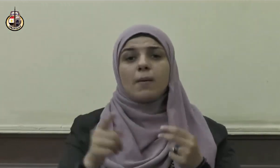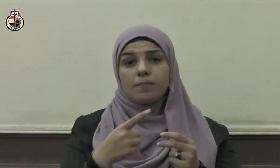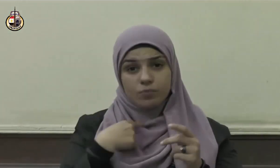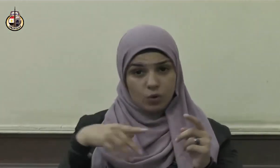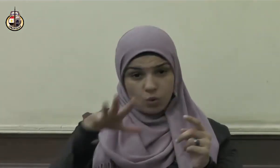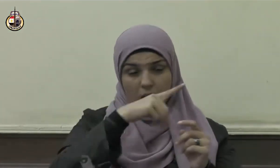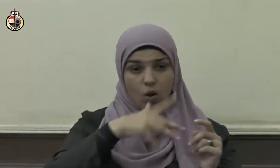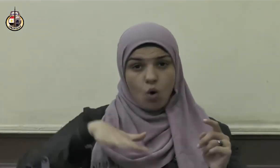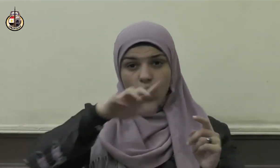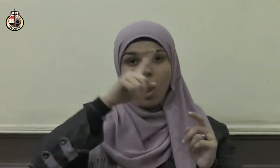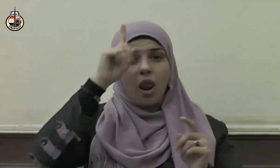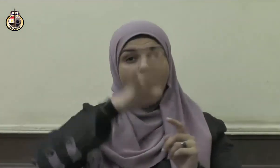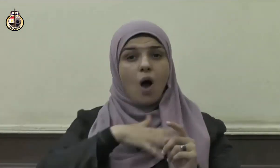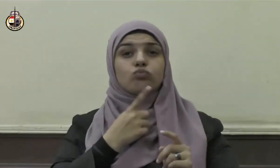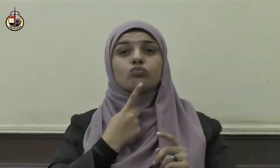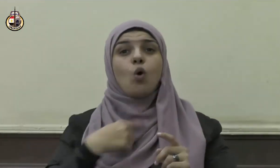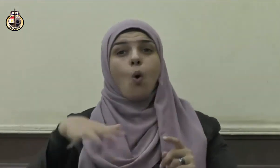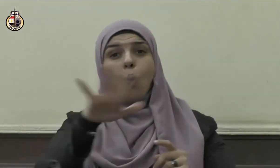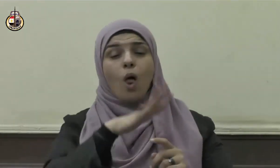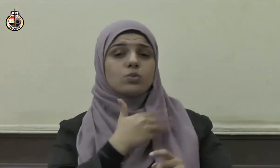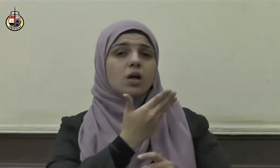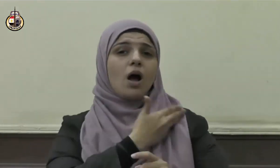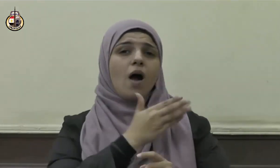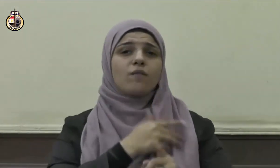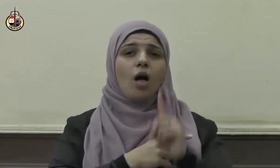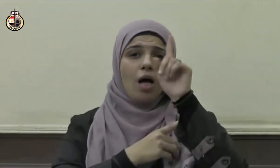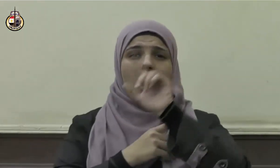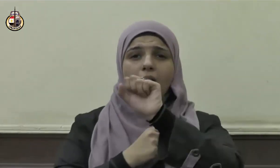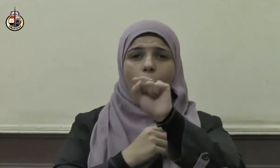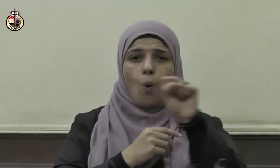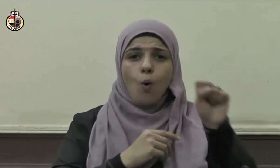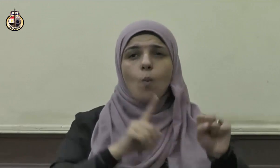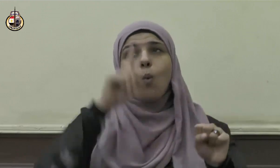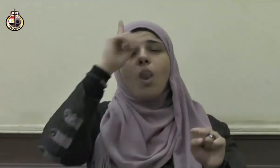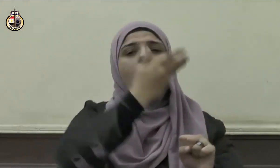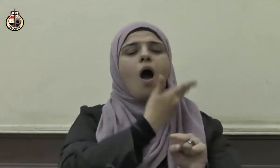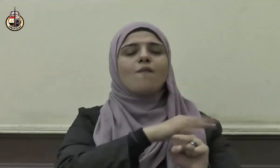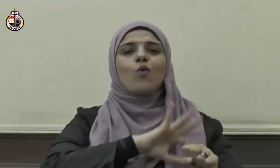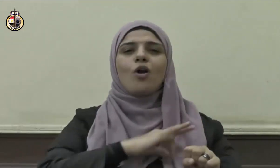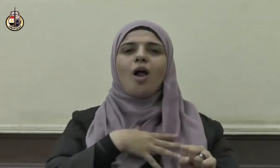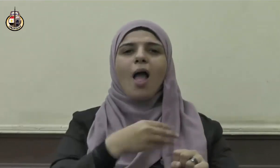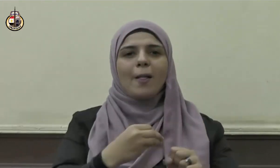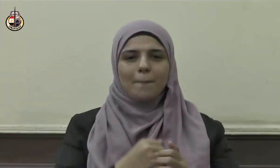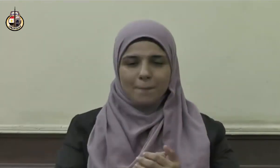أن يغفر الله لكم والله غفور رحيم. فقال